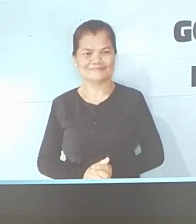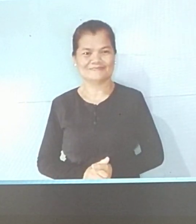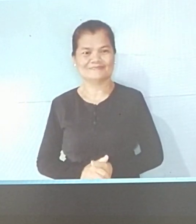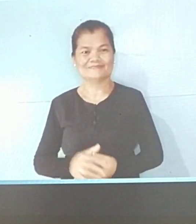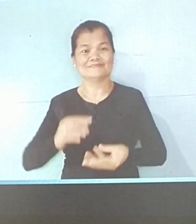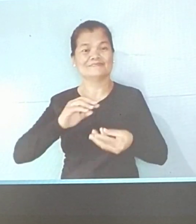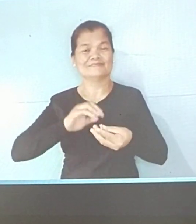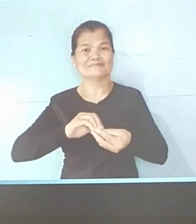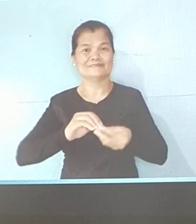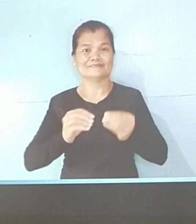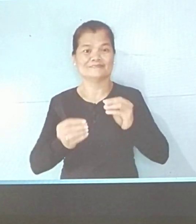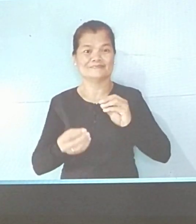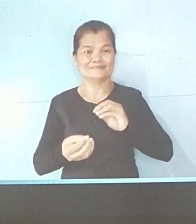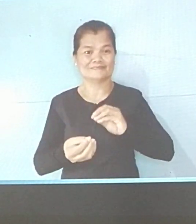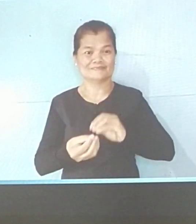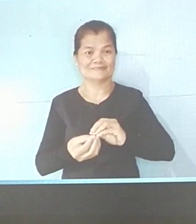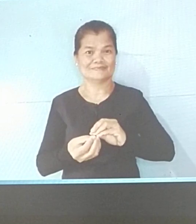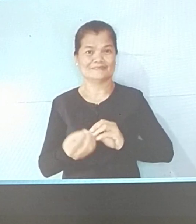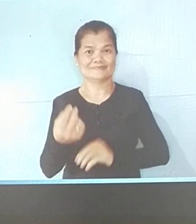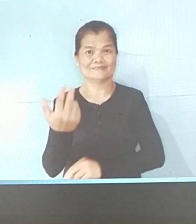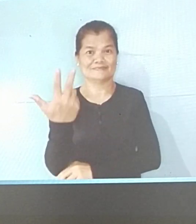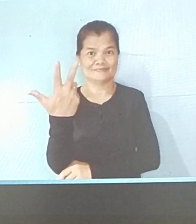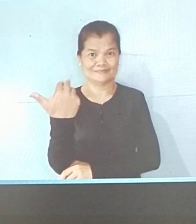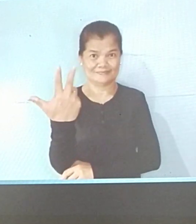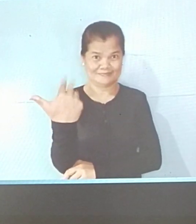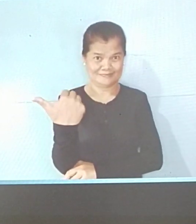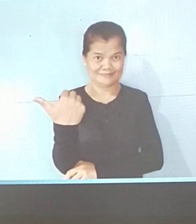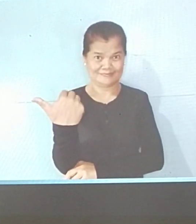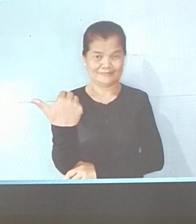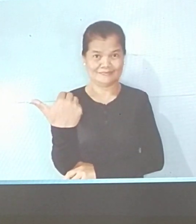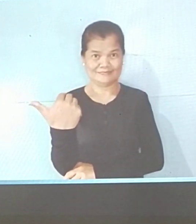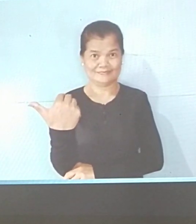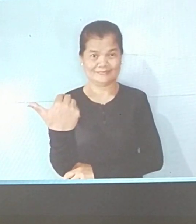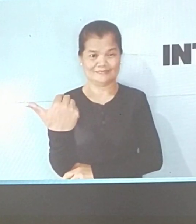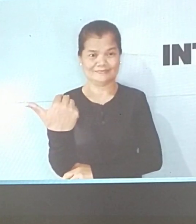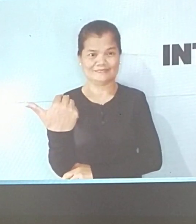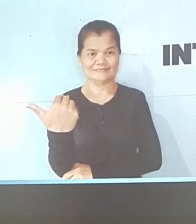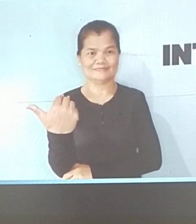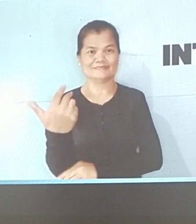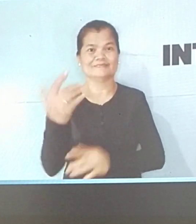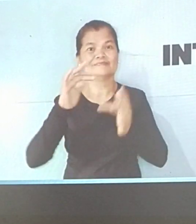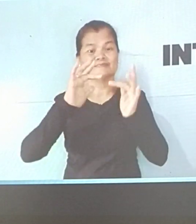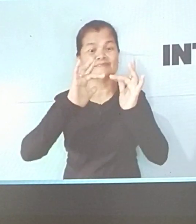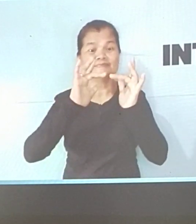Google. Number 13. 13. Internet.